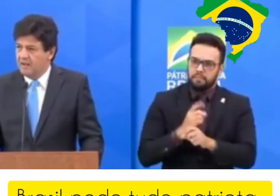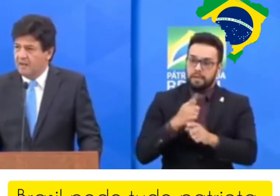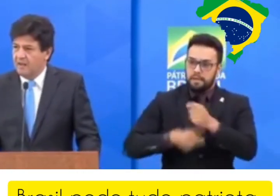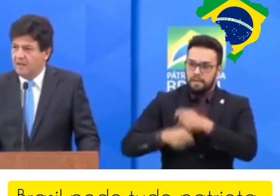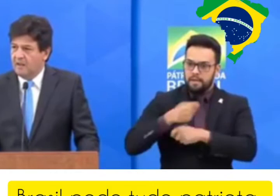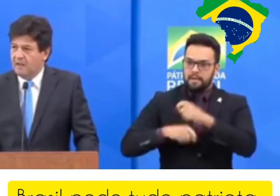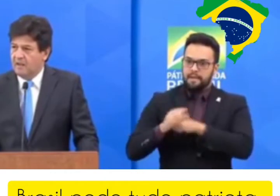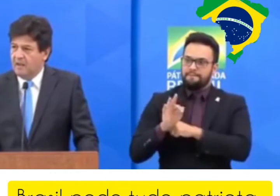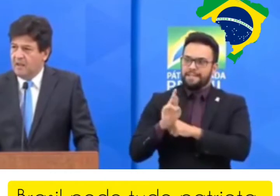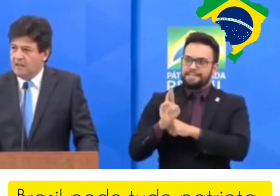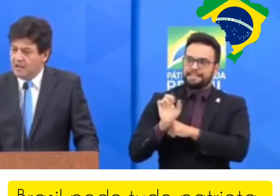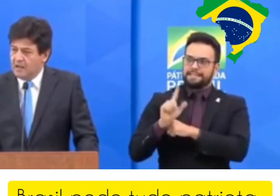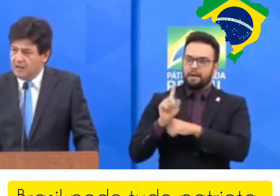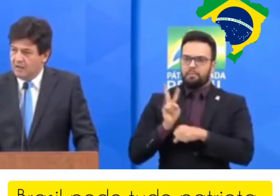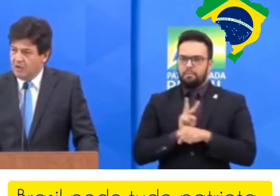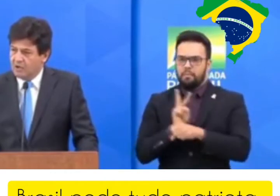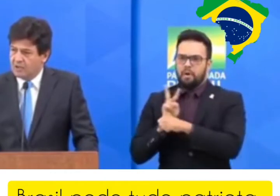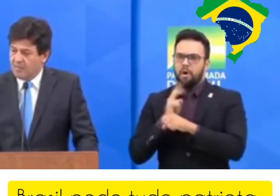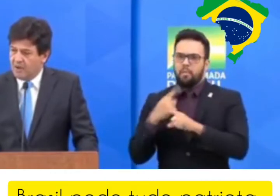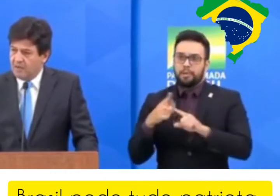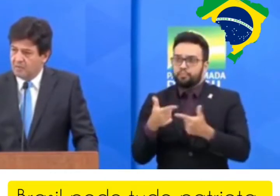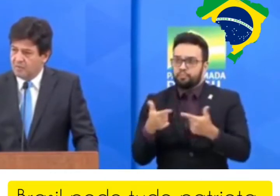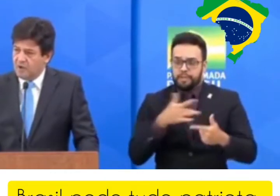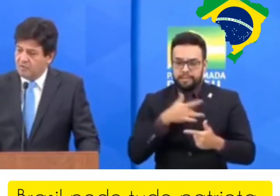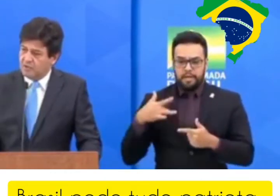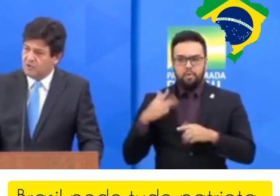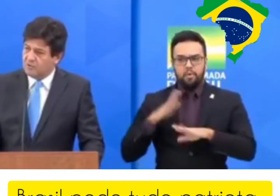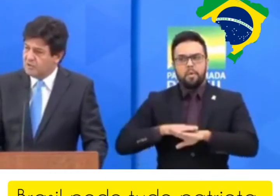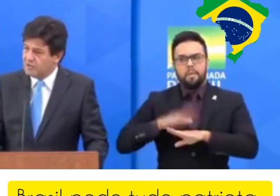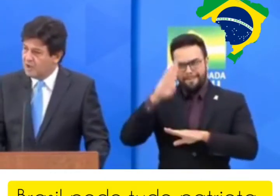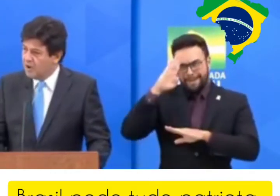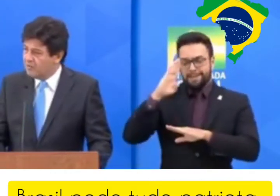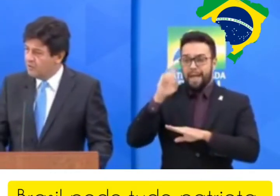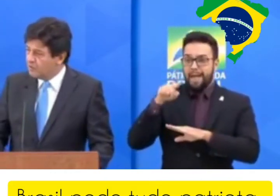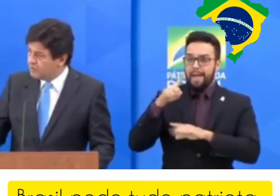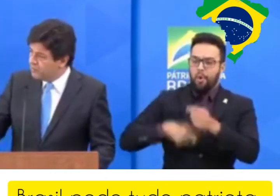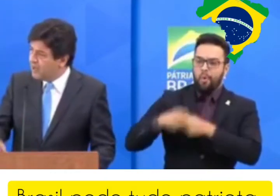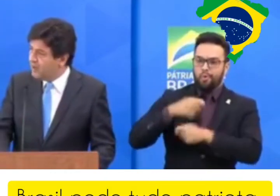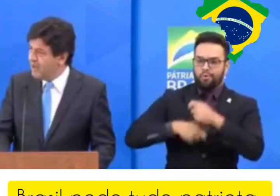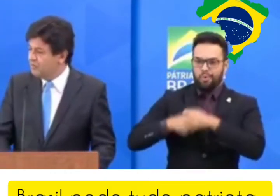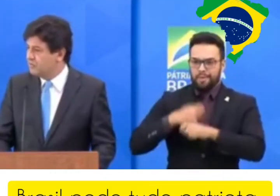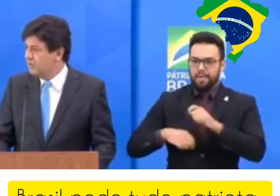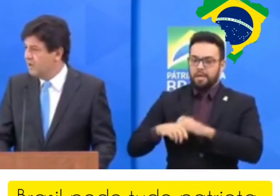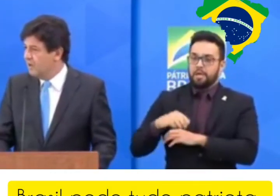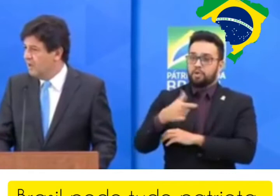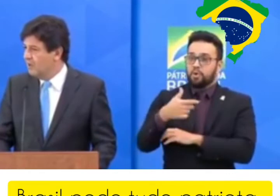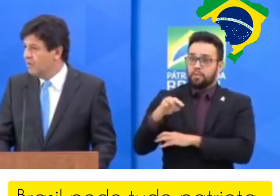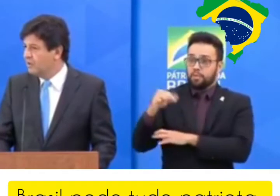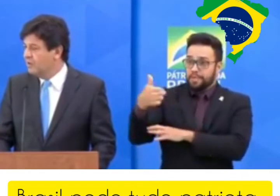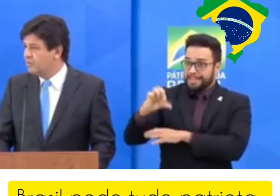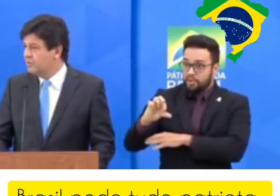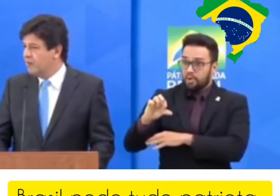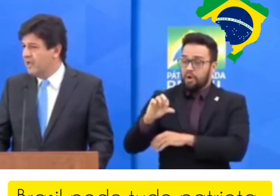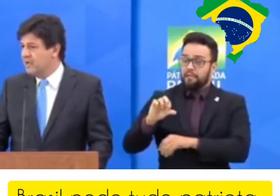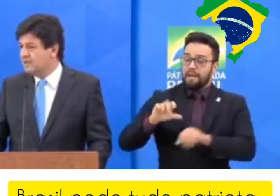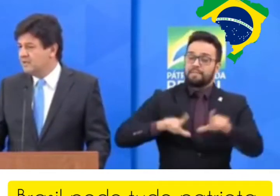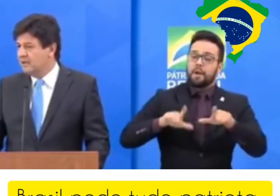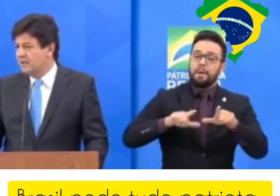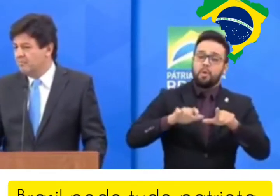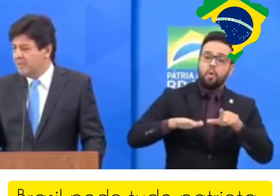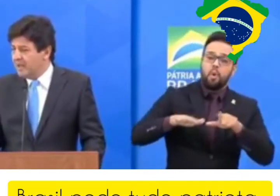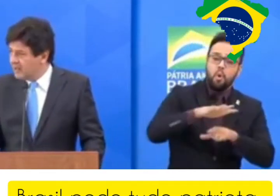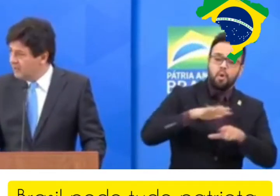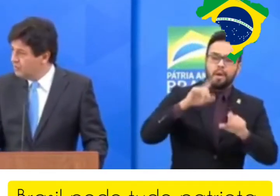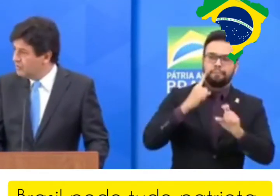economia, em que nós trabalhamos no ano de 2019 nos fundamentos, encontramos um